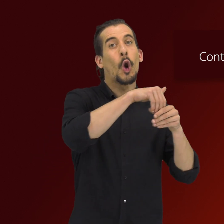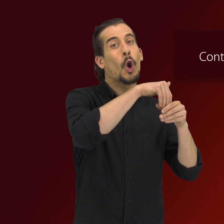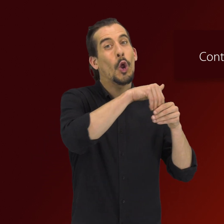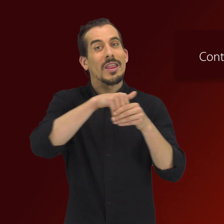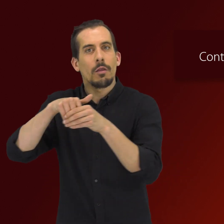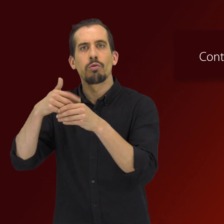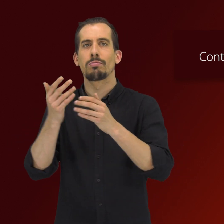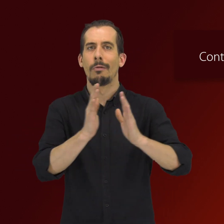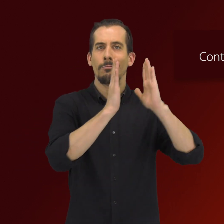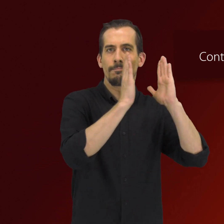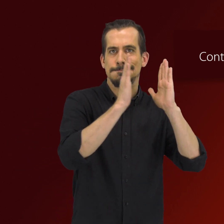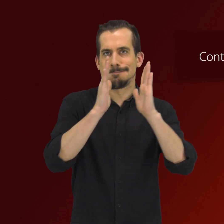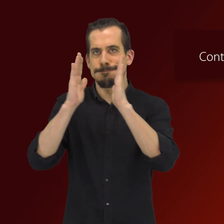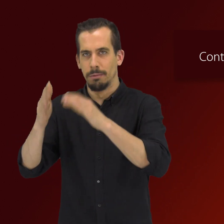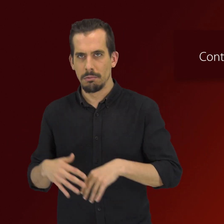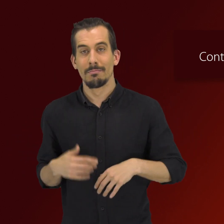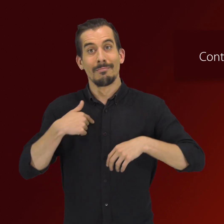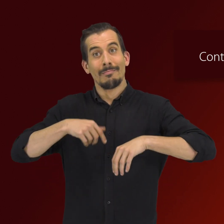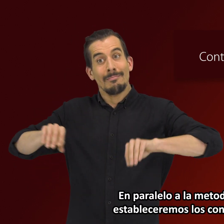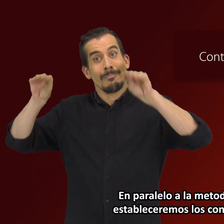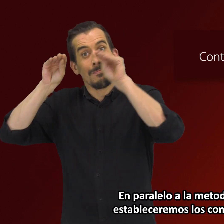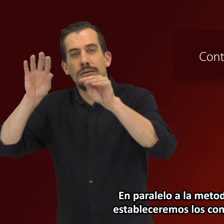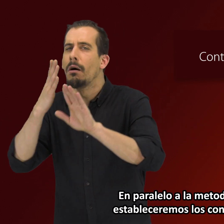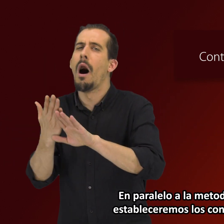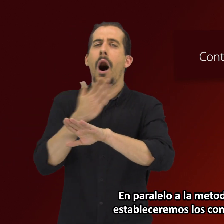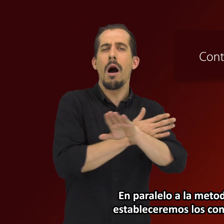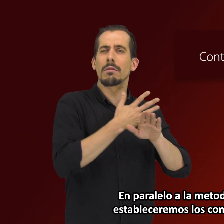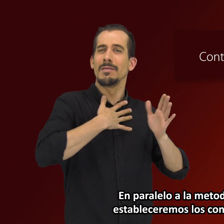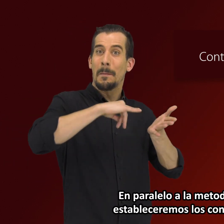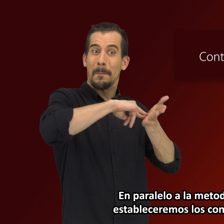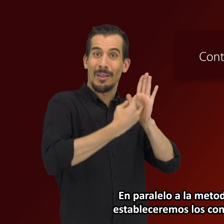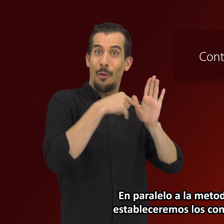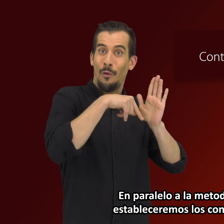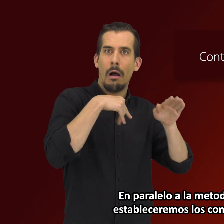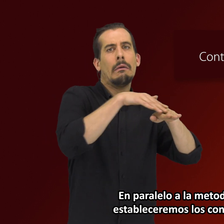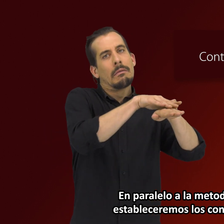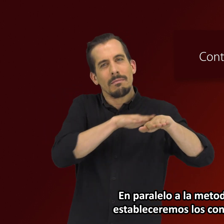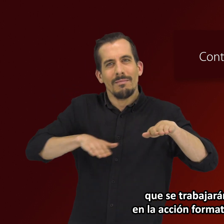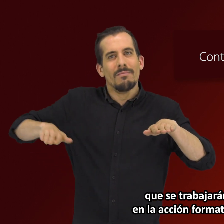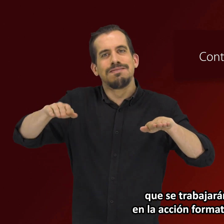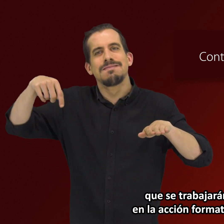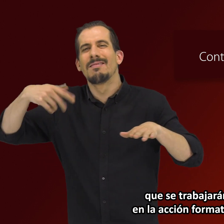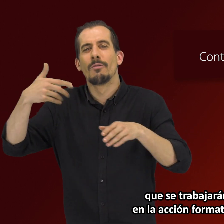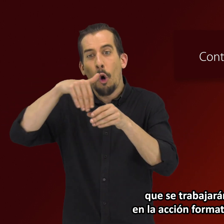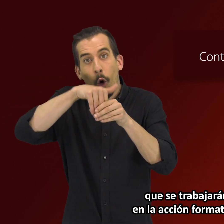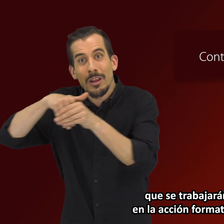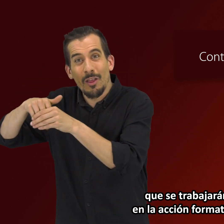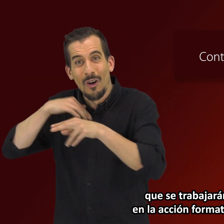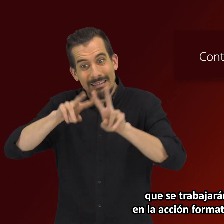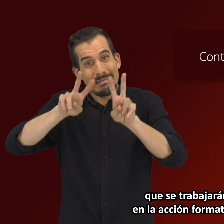Contenidos y estructura. En paralelo a la metodología, estableceremos los contenidos que se trabajarán en la acción formativa,